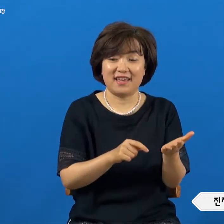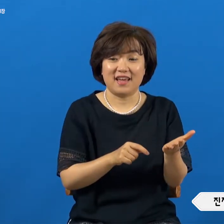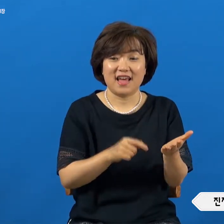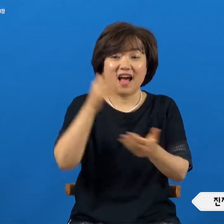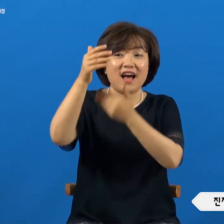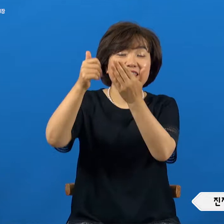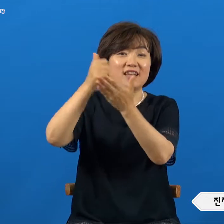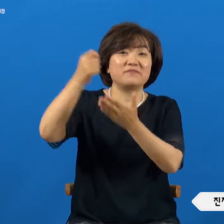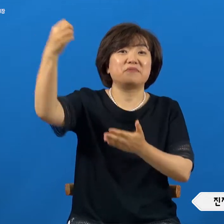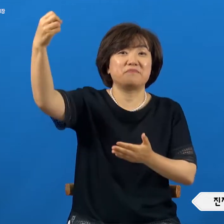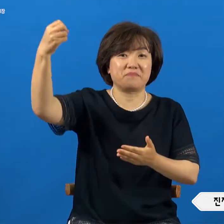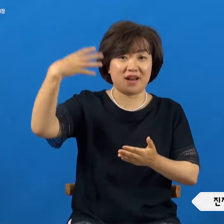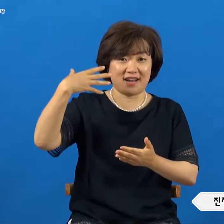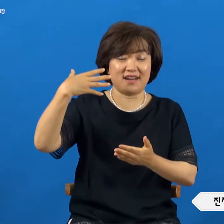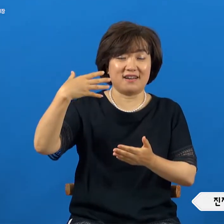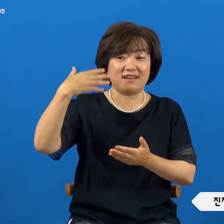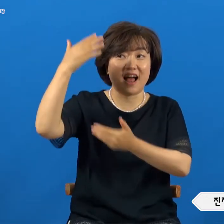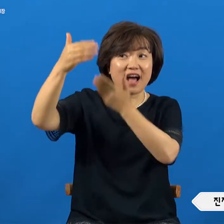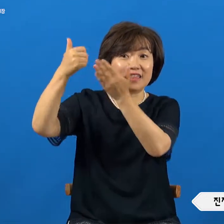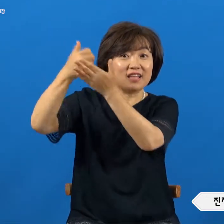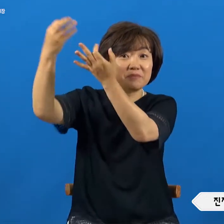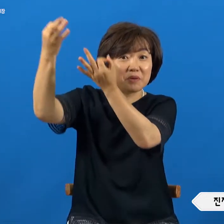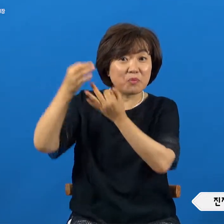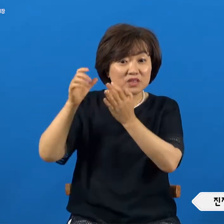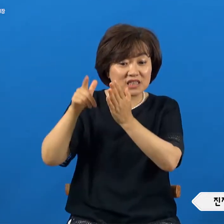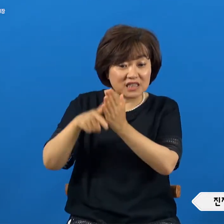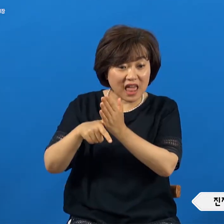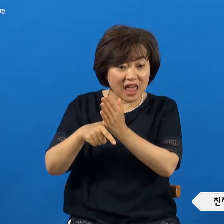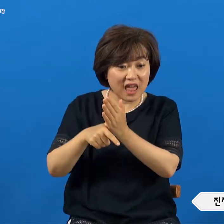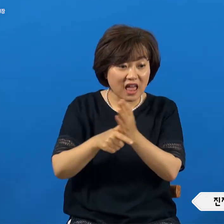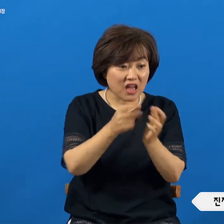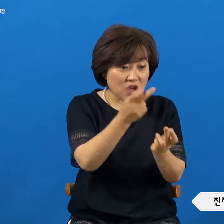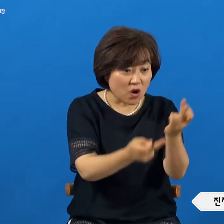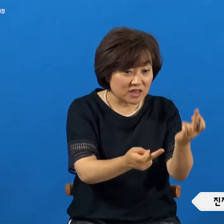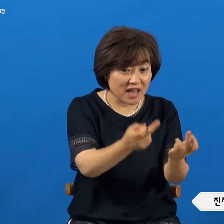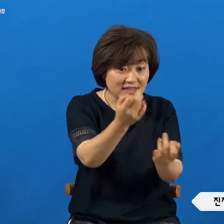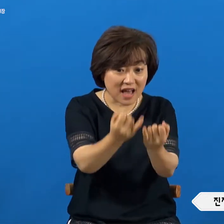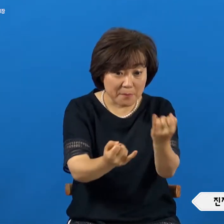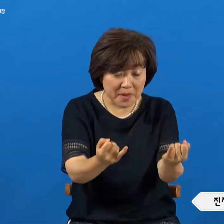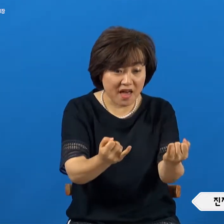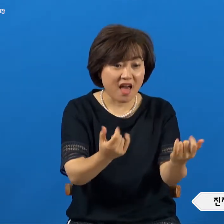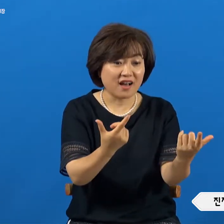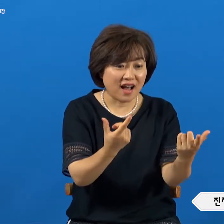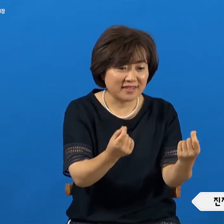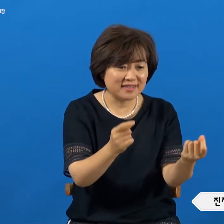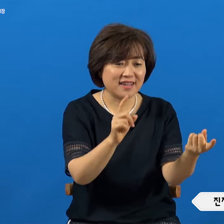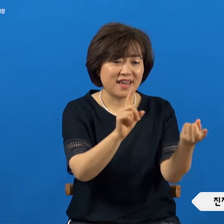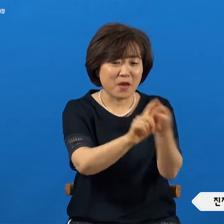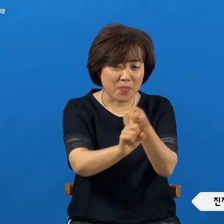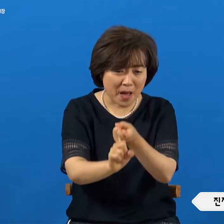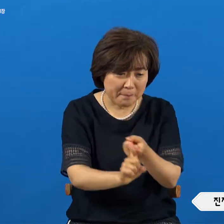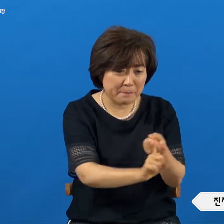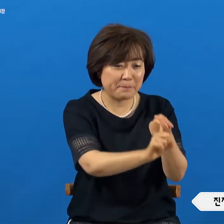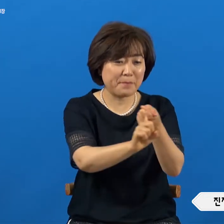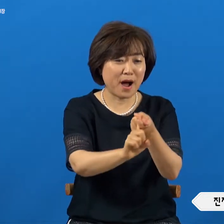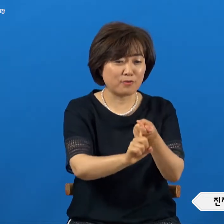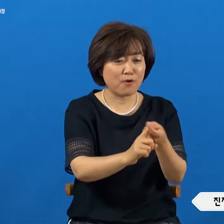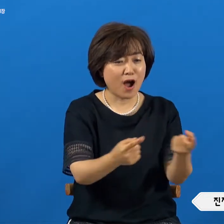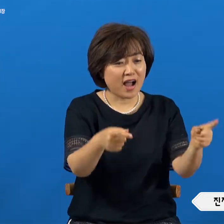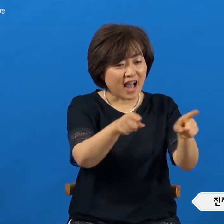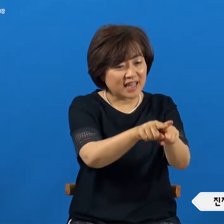하나님께서 말씀합니다. 하나님이 보시기에 형제가 자매가 연합하며